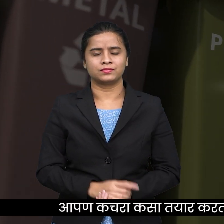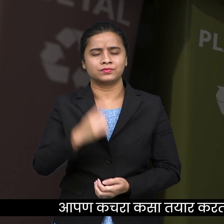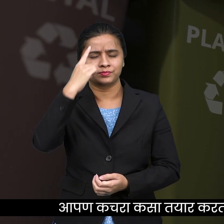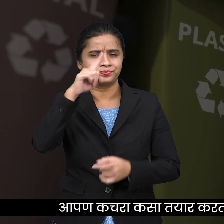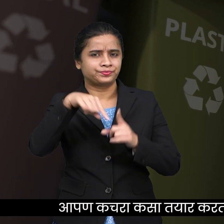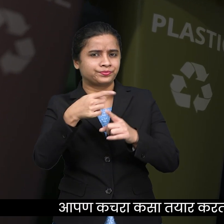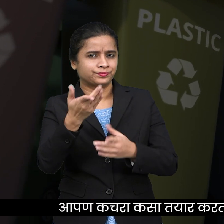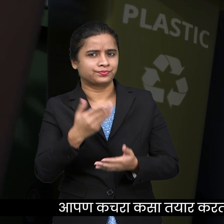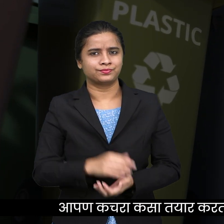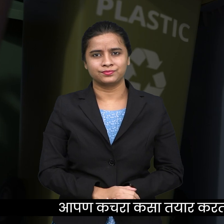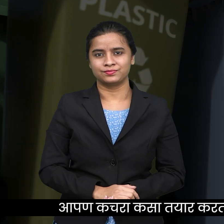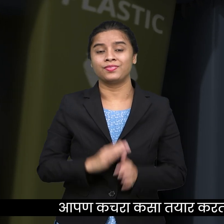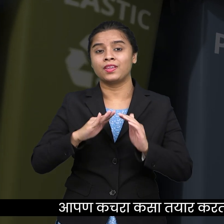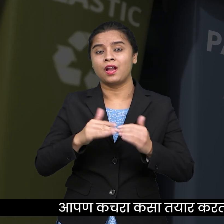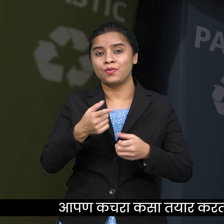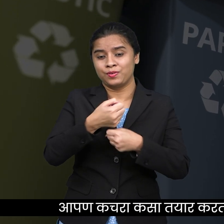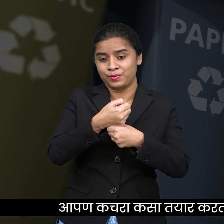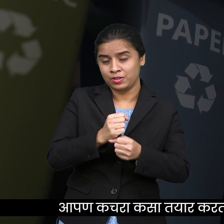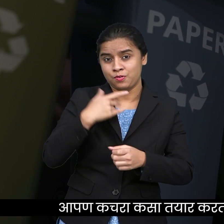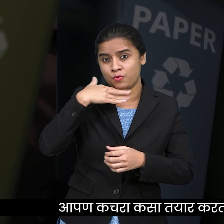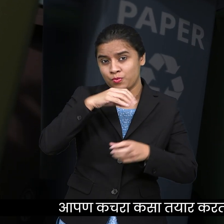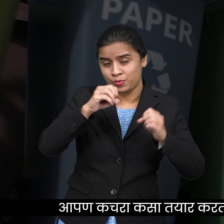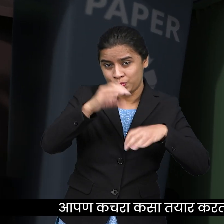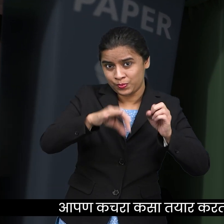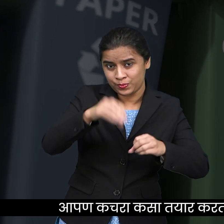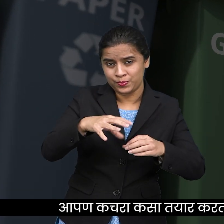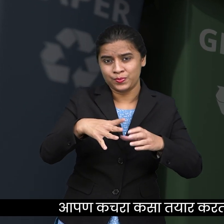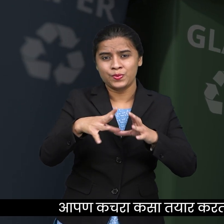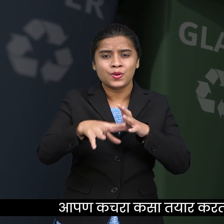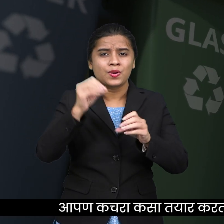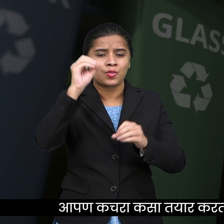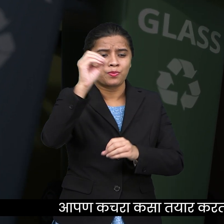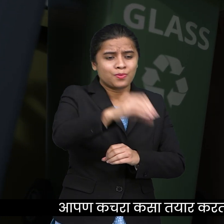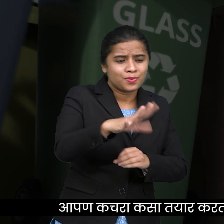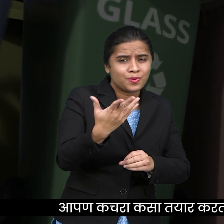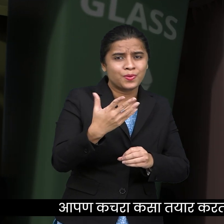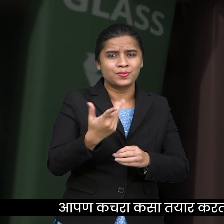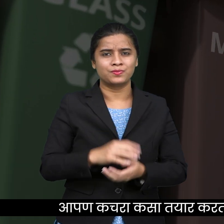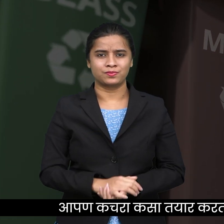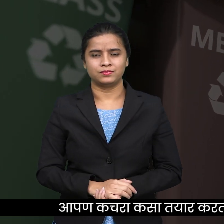आपण कचरा कसा तयार करतो आणि तो कसा फेकतो याचा विचार करा.